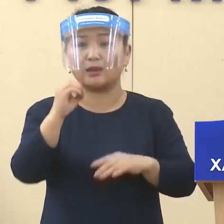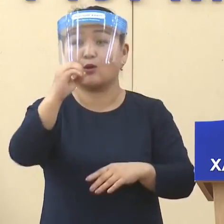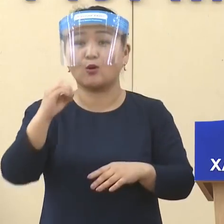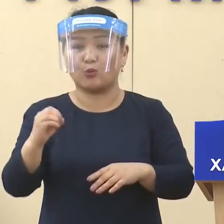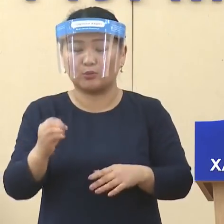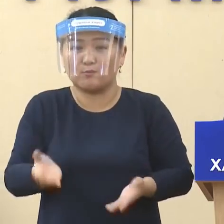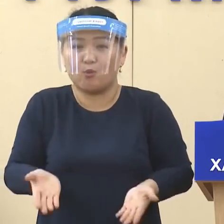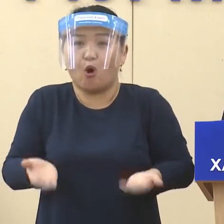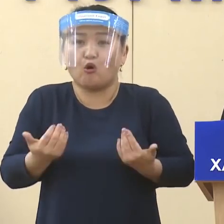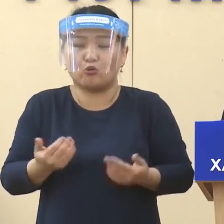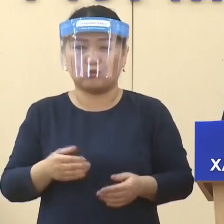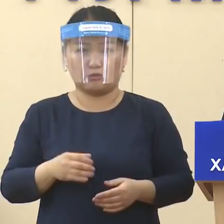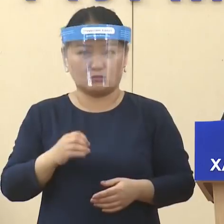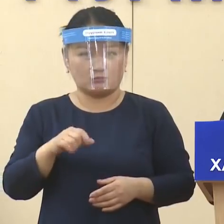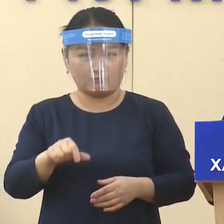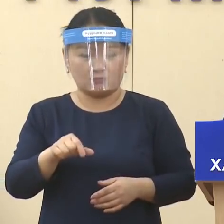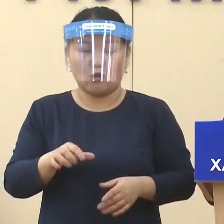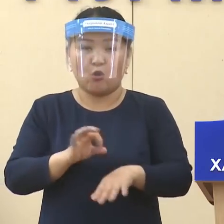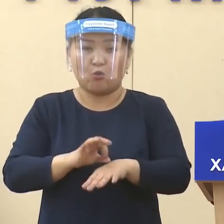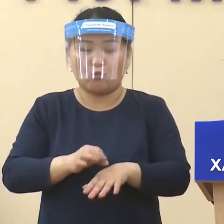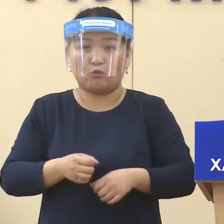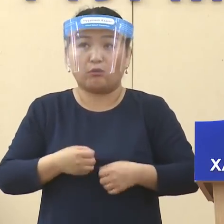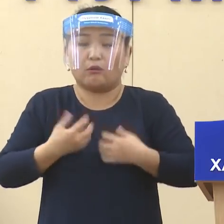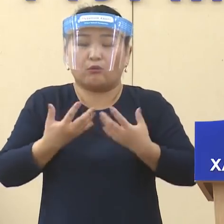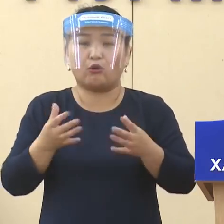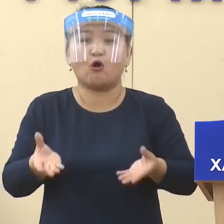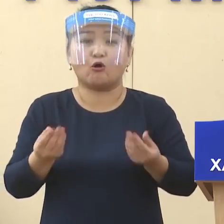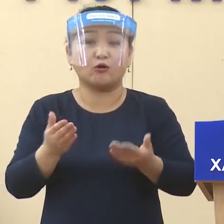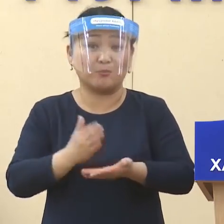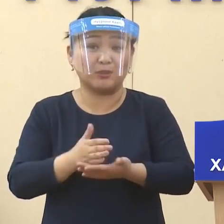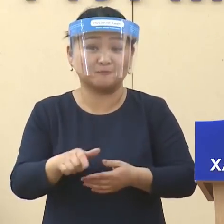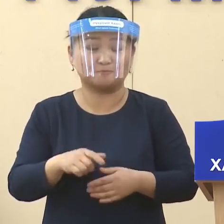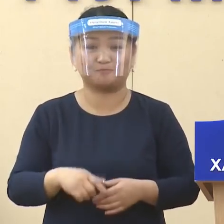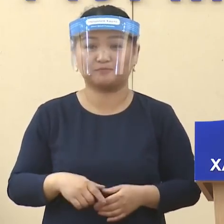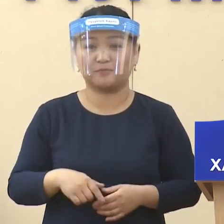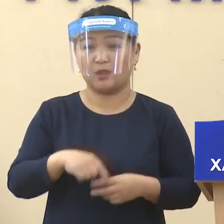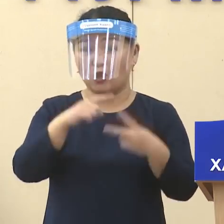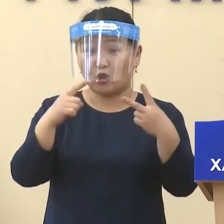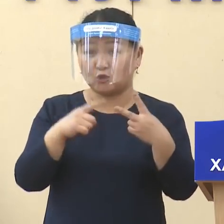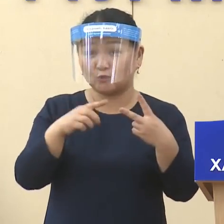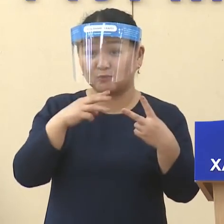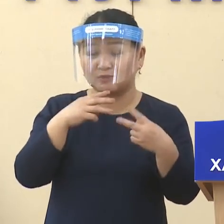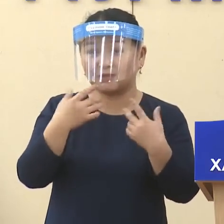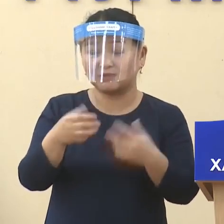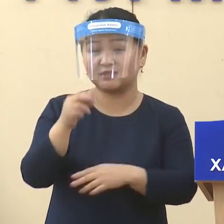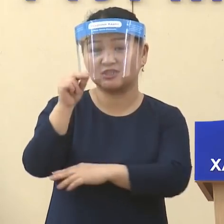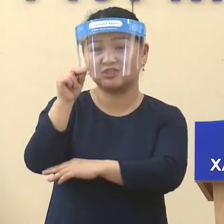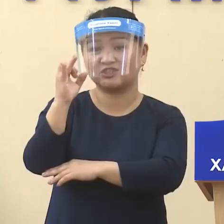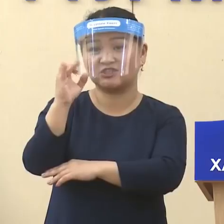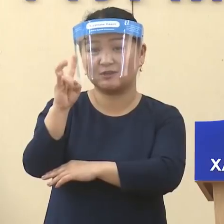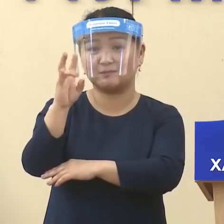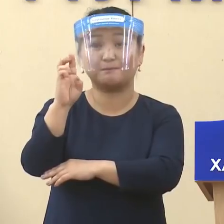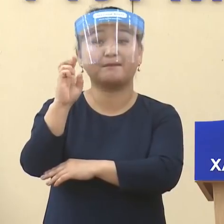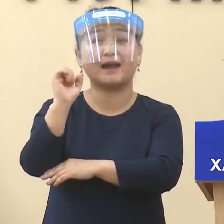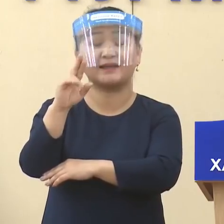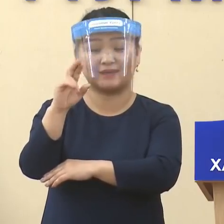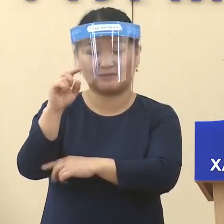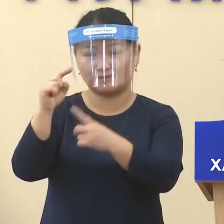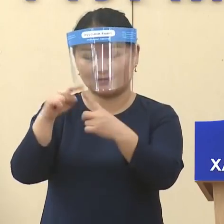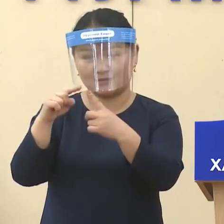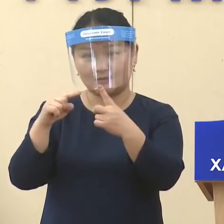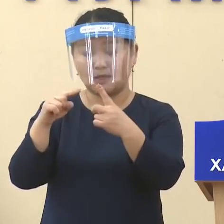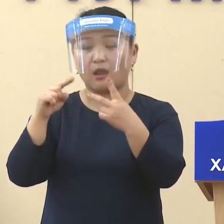гэж байгаа. Тэгээ энэ дээр одоо бид нар ажиллаж байна. Хоёрдугаарт бас мэдээлэхэд Чин баяр эмч, Ууган баяр эмч гээд Ууган